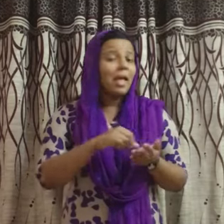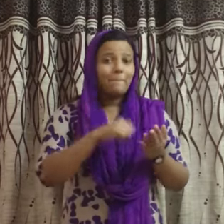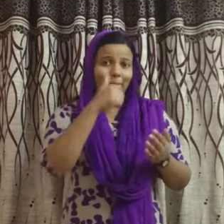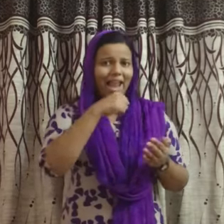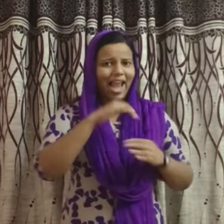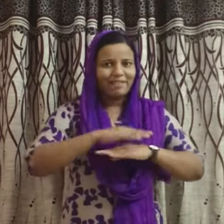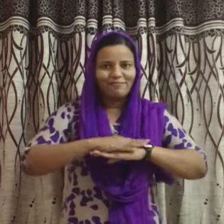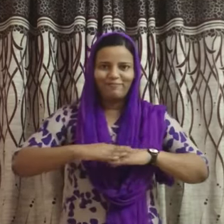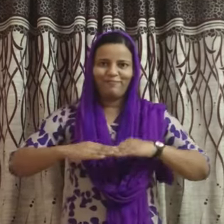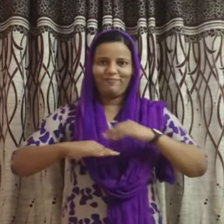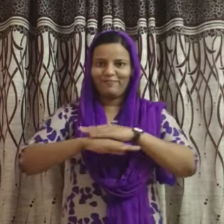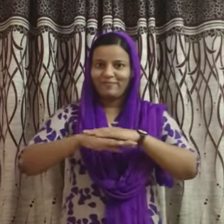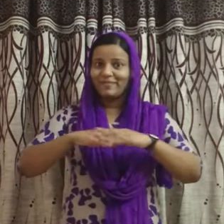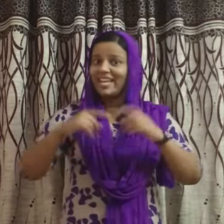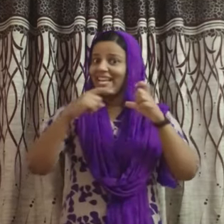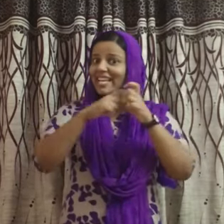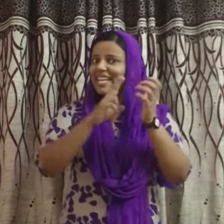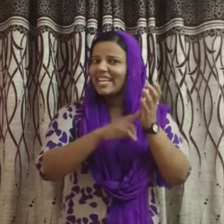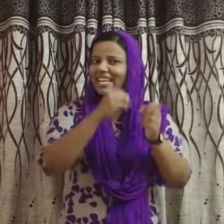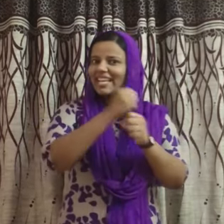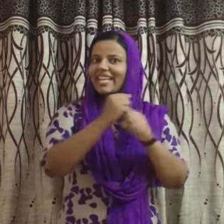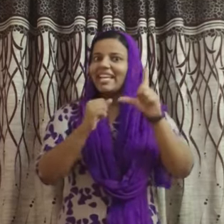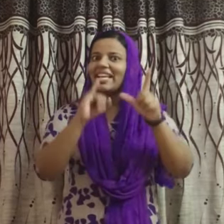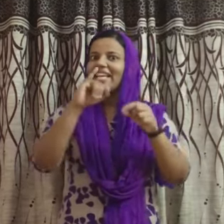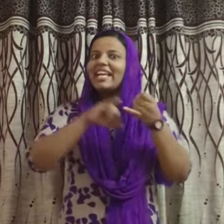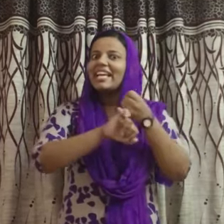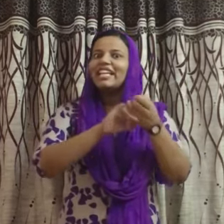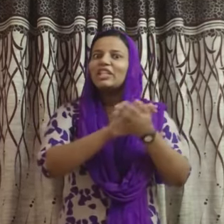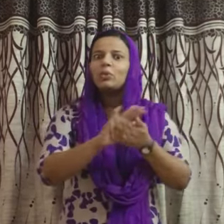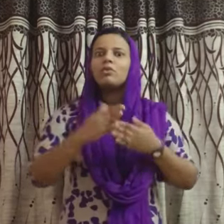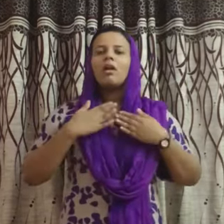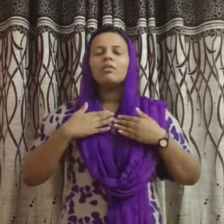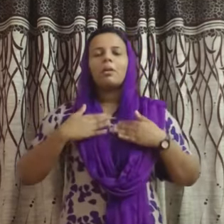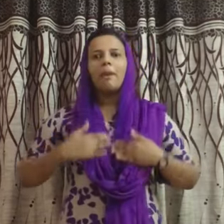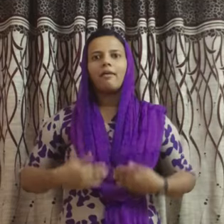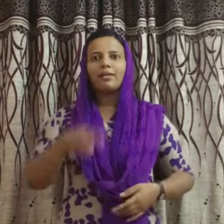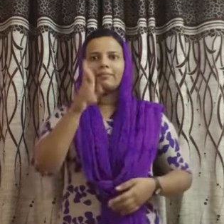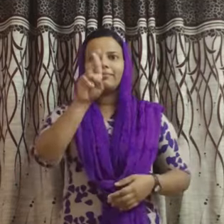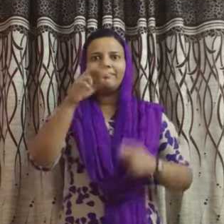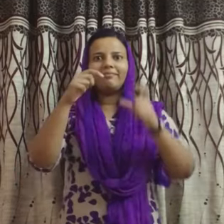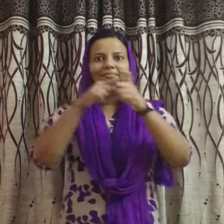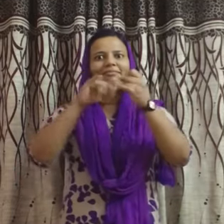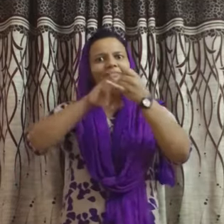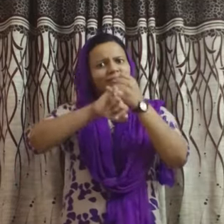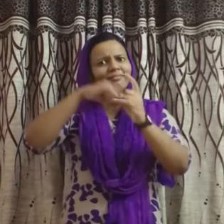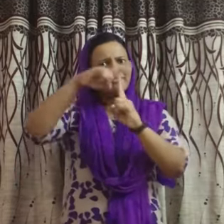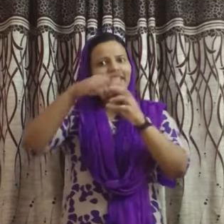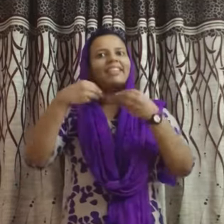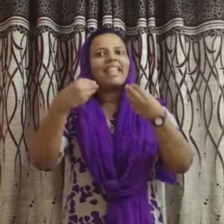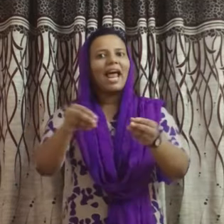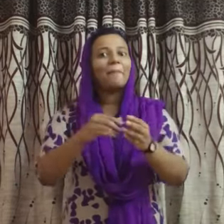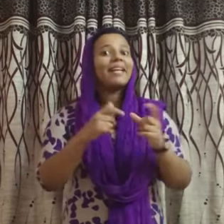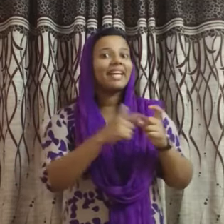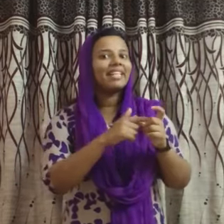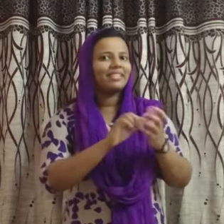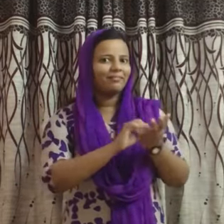ഇംഗ്ലീഷിൽ പറയുന്നു ഞാൻ ആശ്വാസമല്ല തരുന്നത്, ഐ വിൽ ഗീവ് യു റെസ്റ്റ്. അർത്ഥം എന്തുവാ? നിങ്ങളിനി ഒന്നുമല്ല ചെയ്യുന്നത്, ഞാനാ നിങ്ങൾക്ക് വേണ്ടി ചെയ്തു. റെസ്റ്റ്